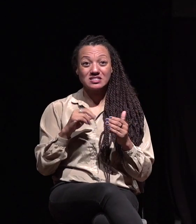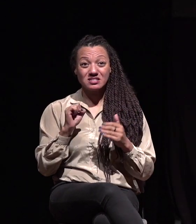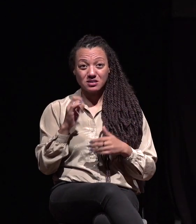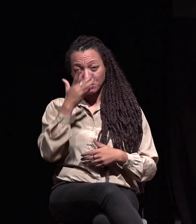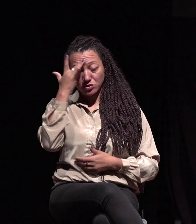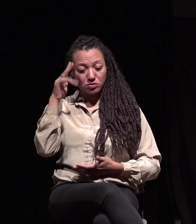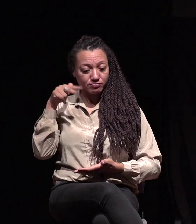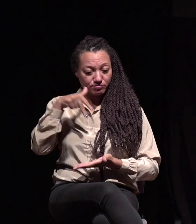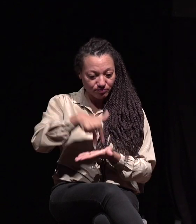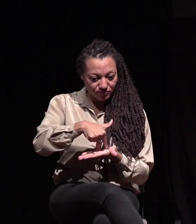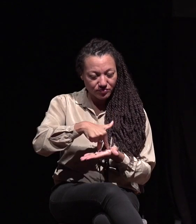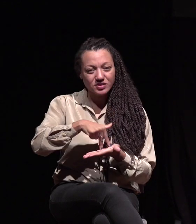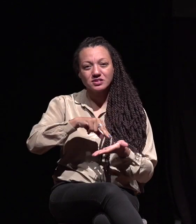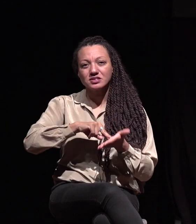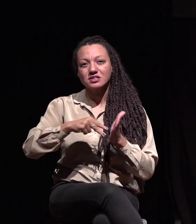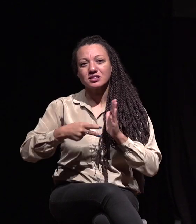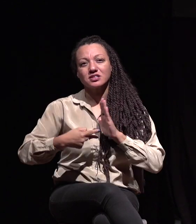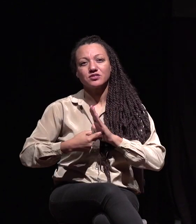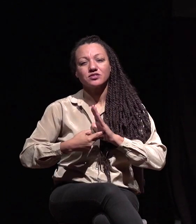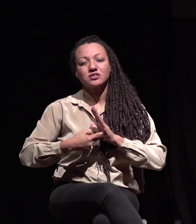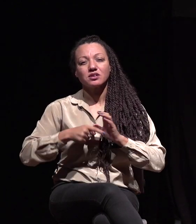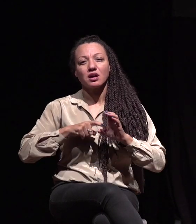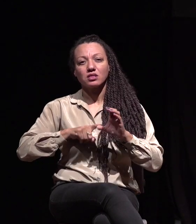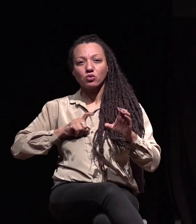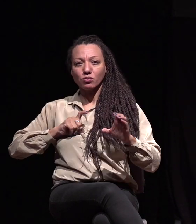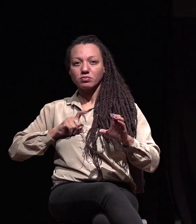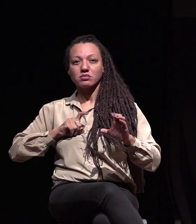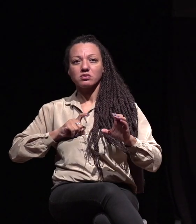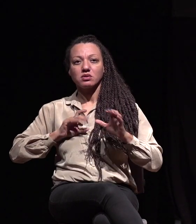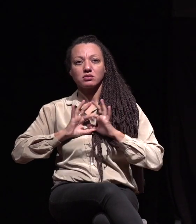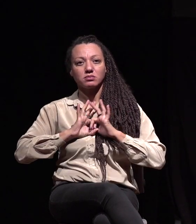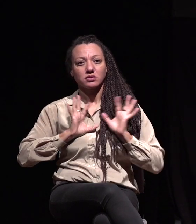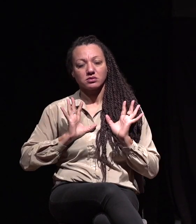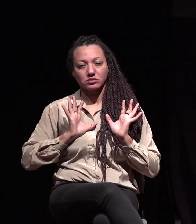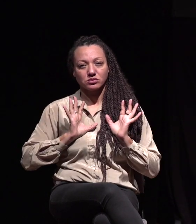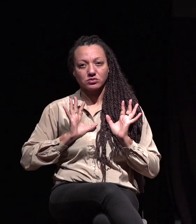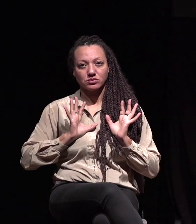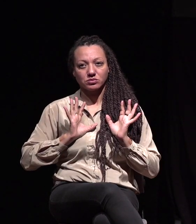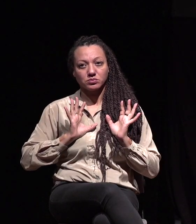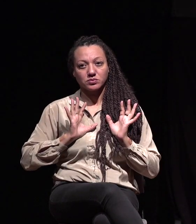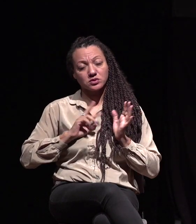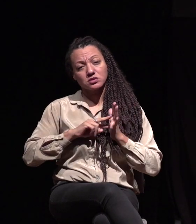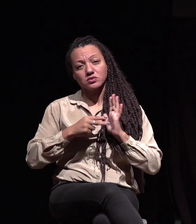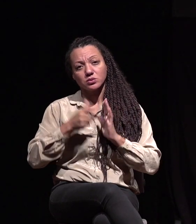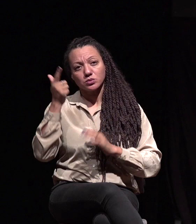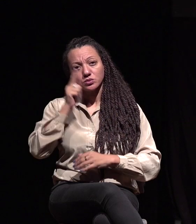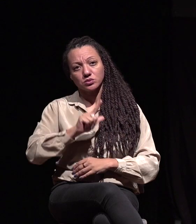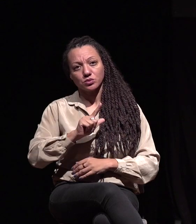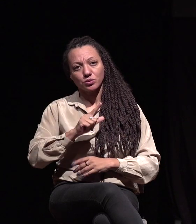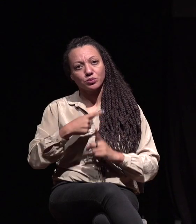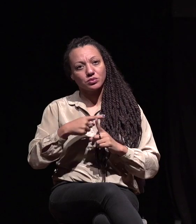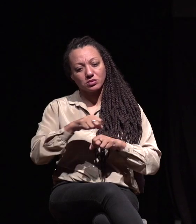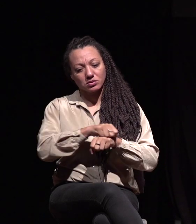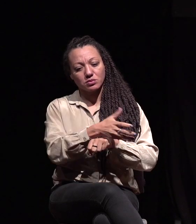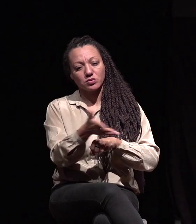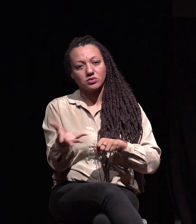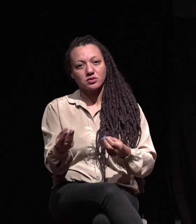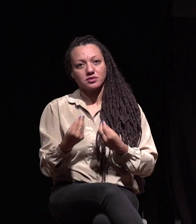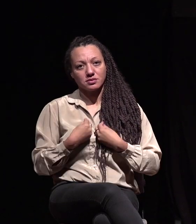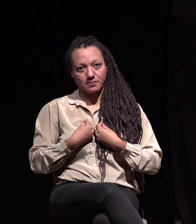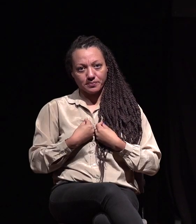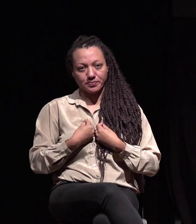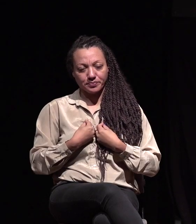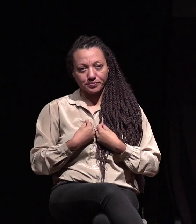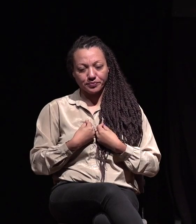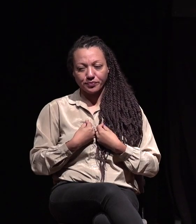exercendo parte da nossa autonomia e da liberdade que só é conquistada com a democracia.